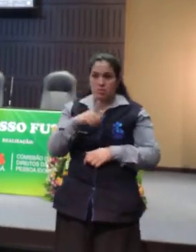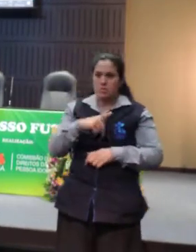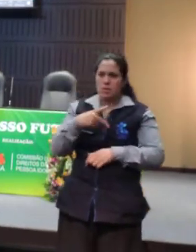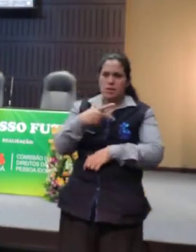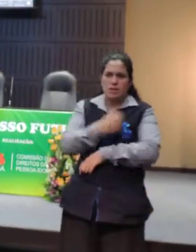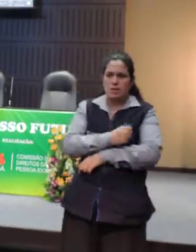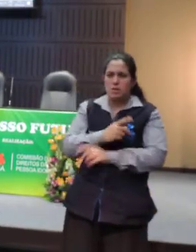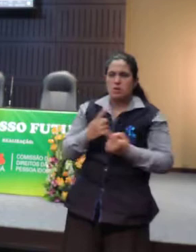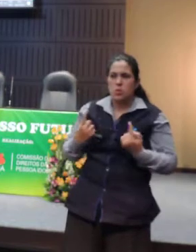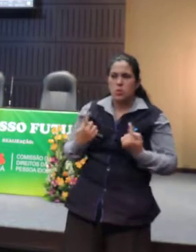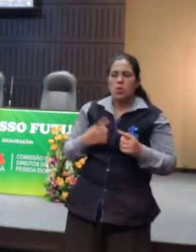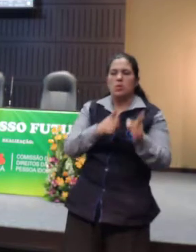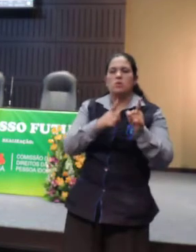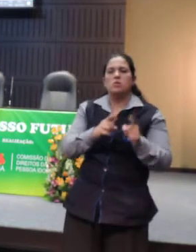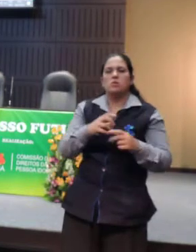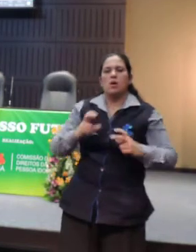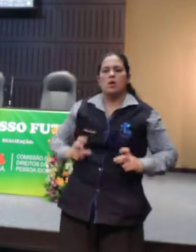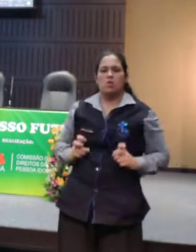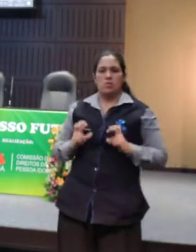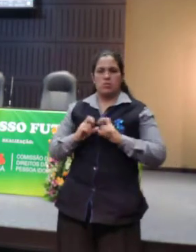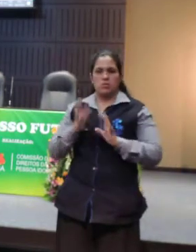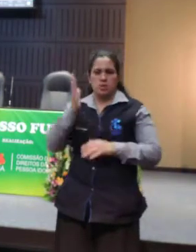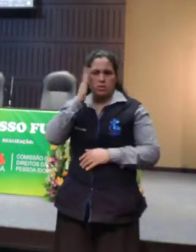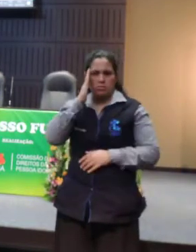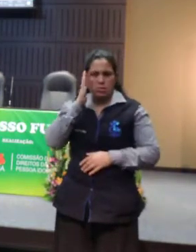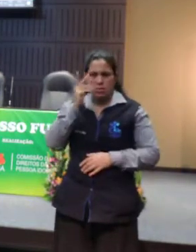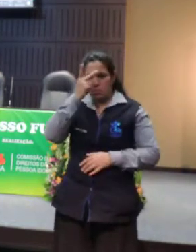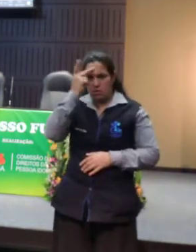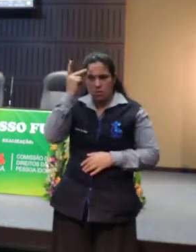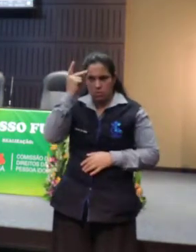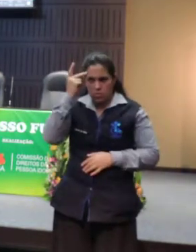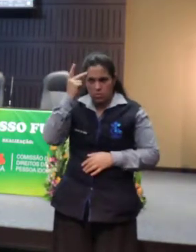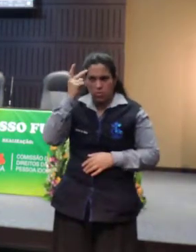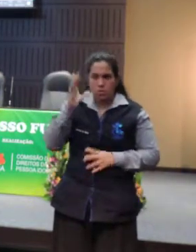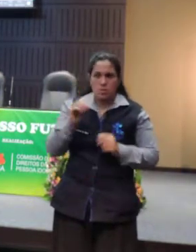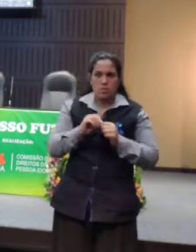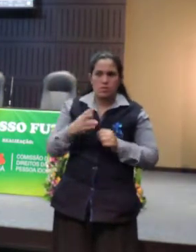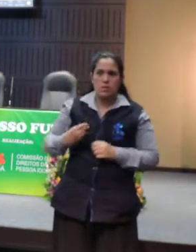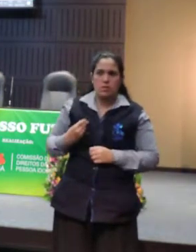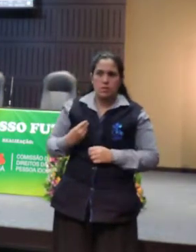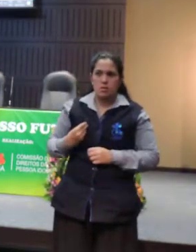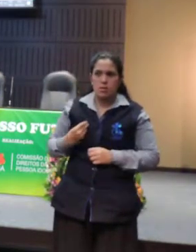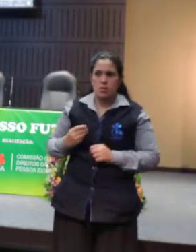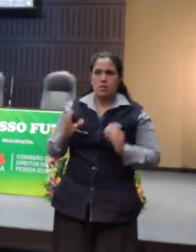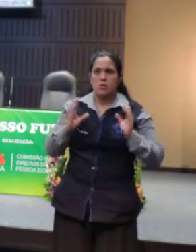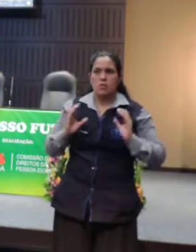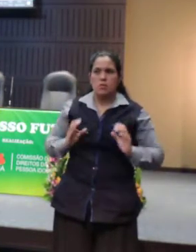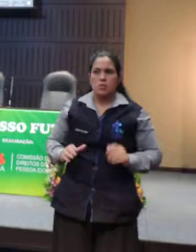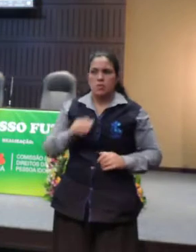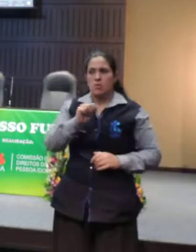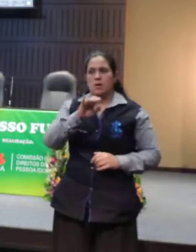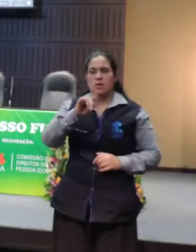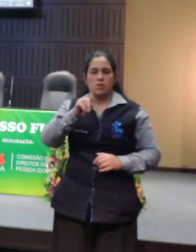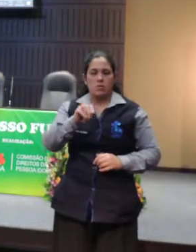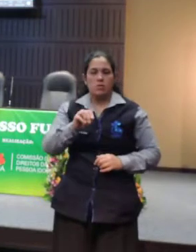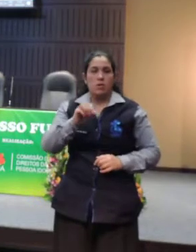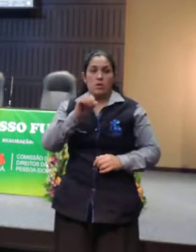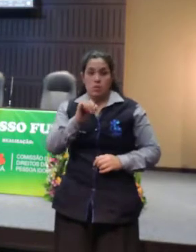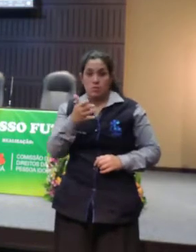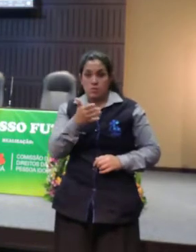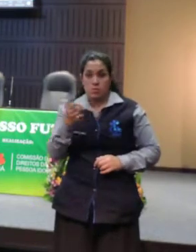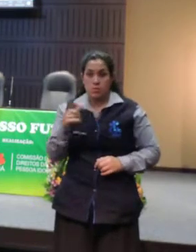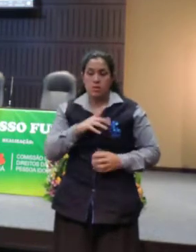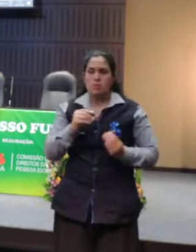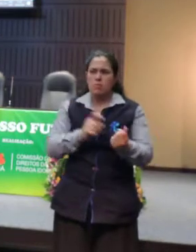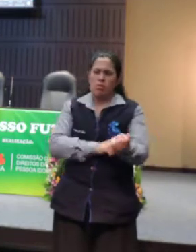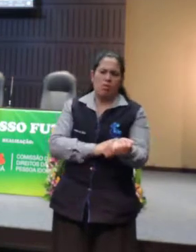vacinado contra o câncer. Você sabia que o câncer só desenvolve no corpo ácido? E você sabia que se você ser